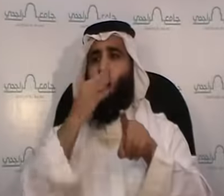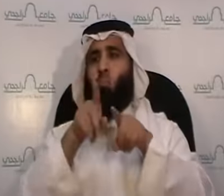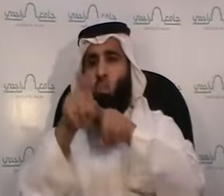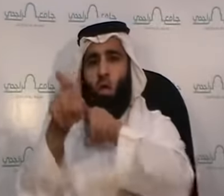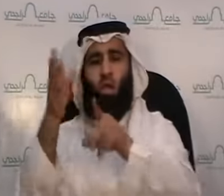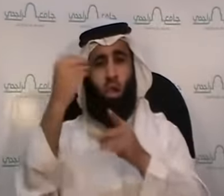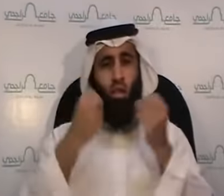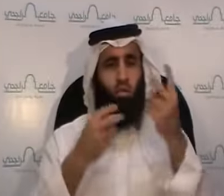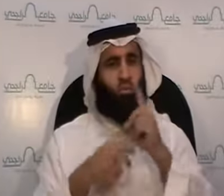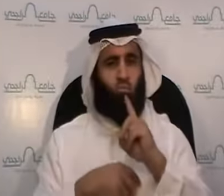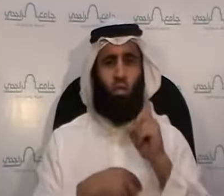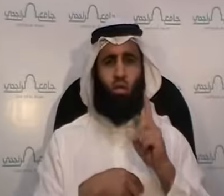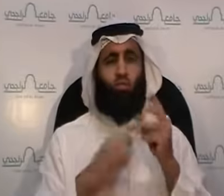ويجري وراء كل داع